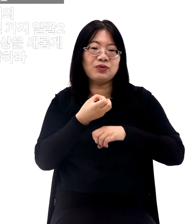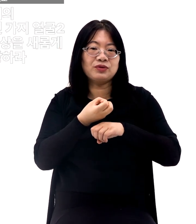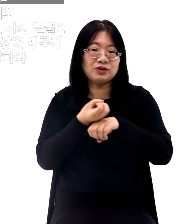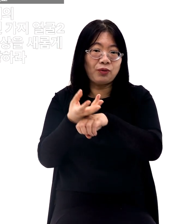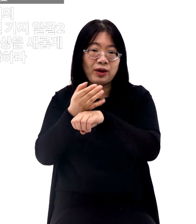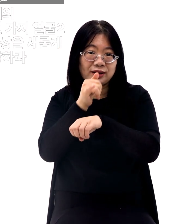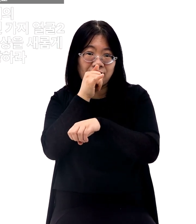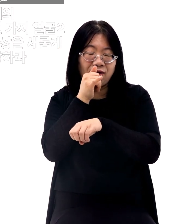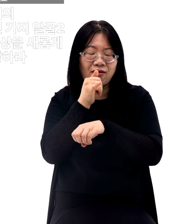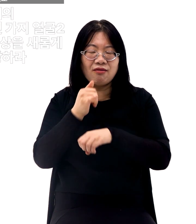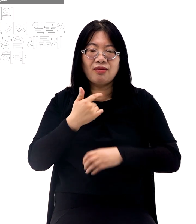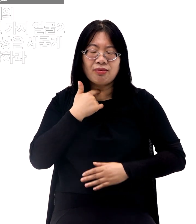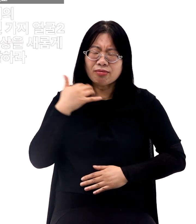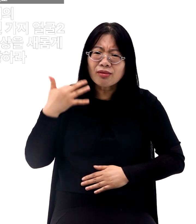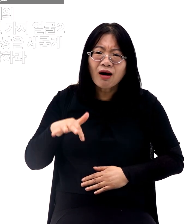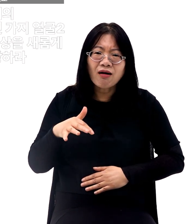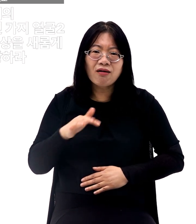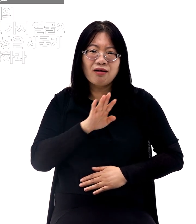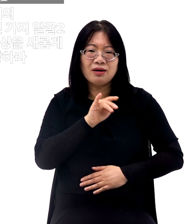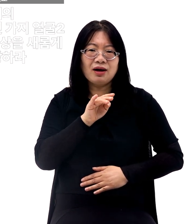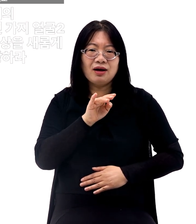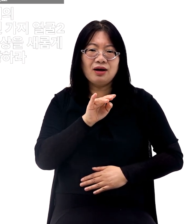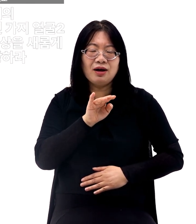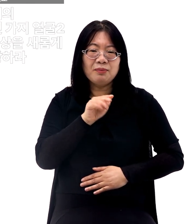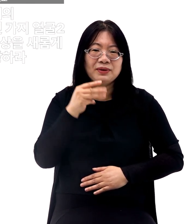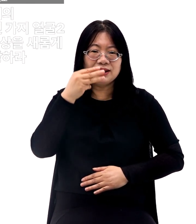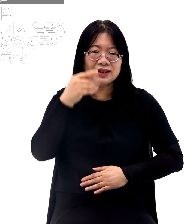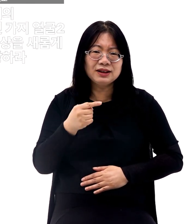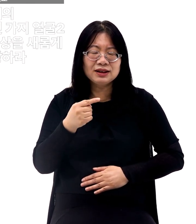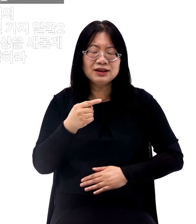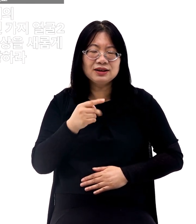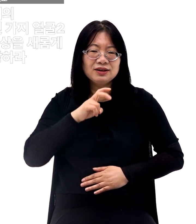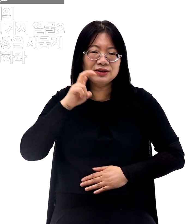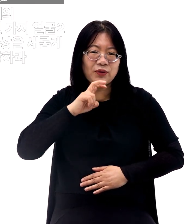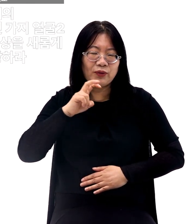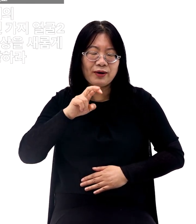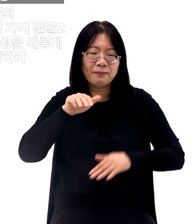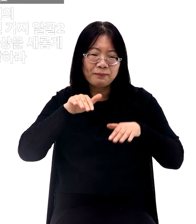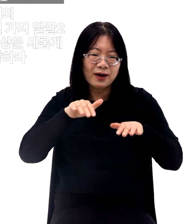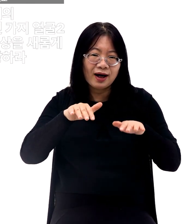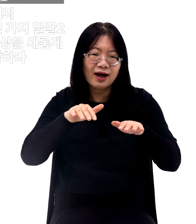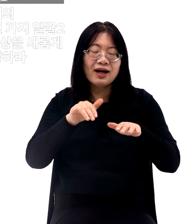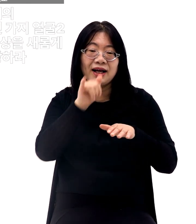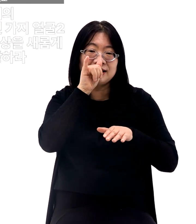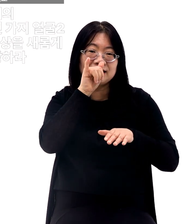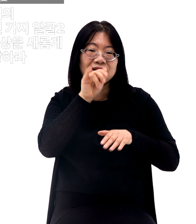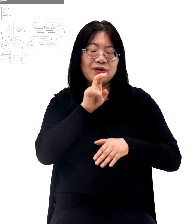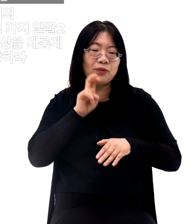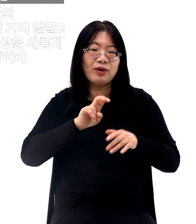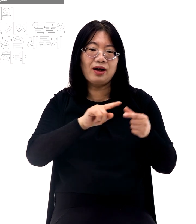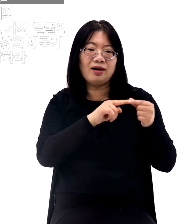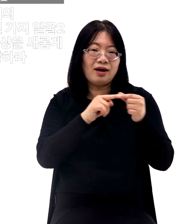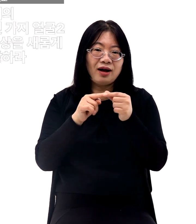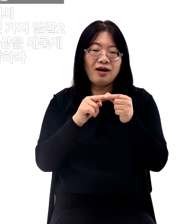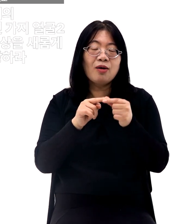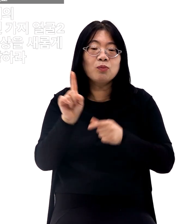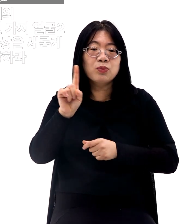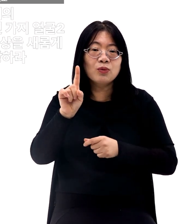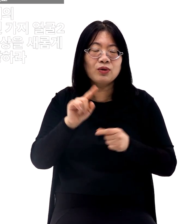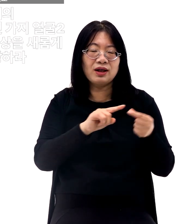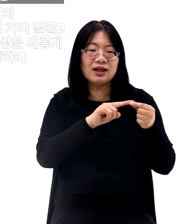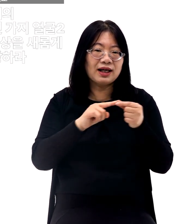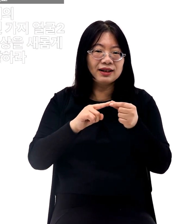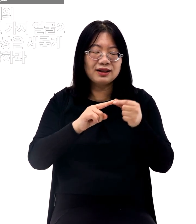겪어보지 못했던 그 비트가 담긴 음악과 또 그 가사라는 건